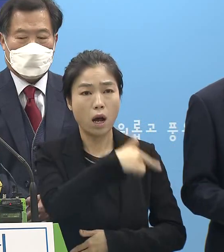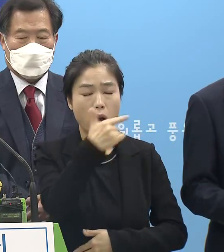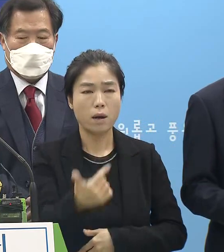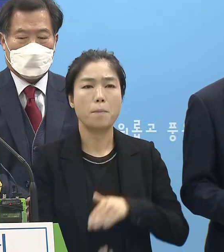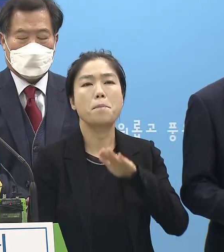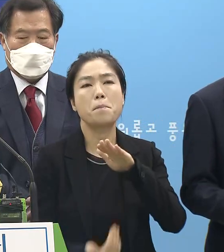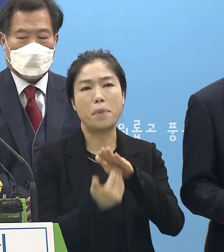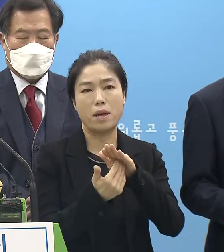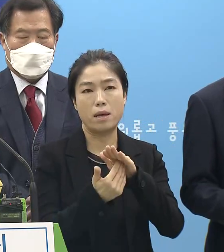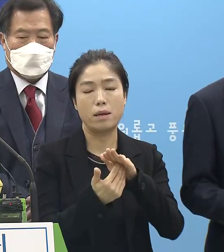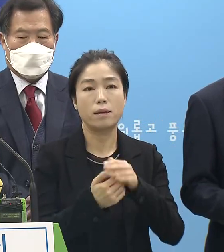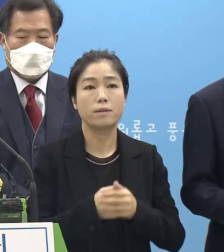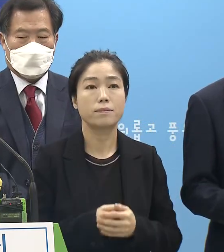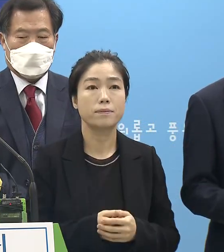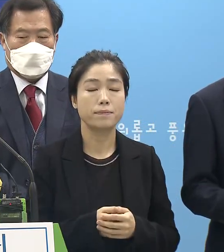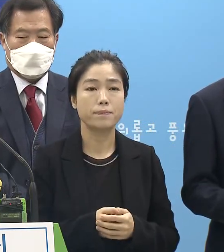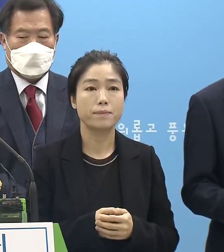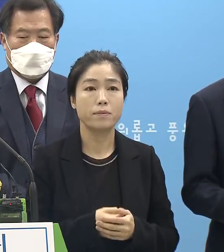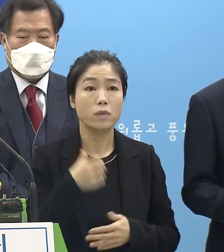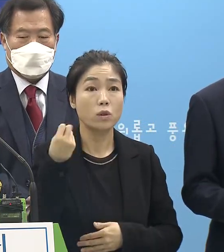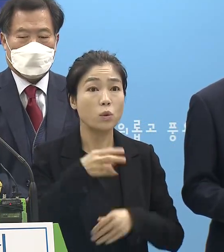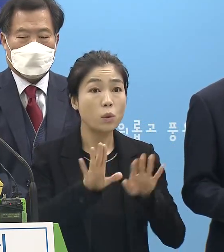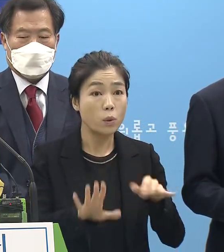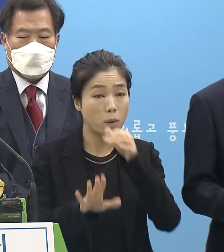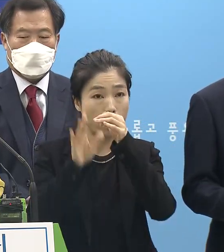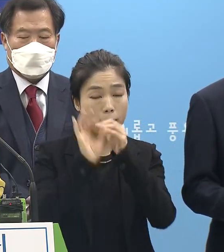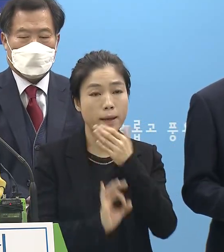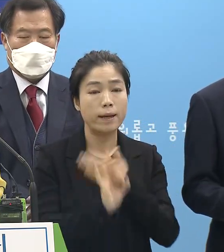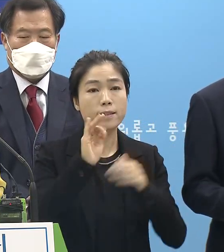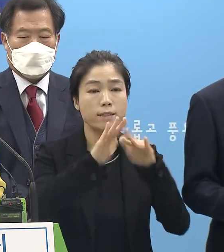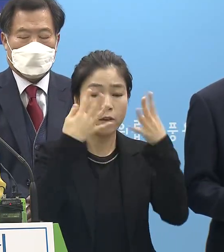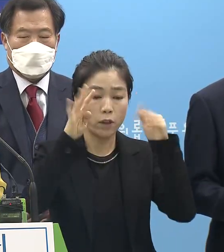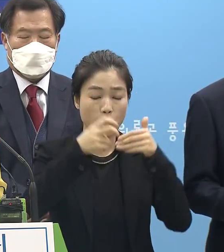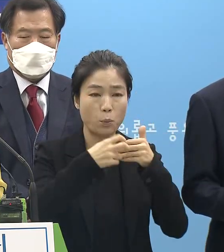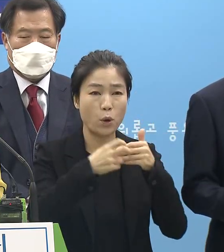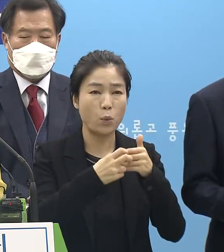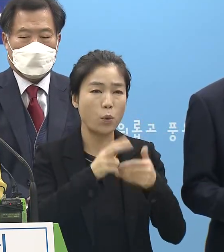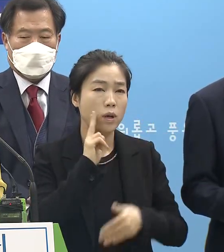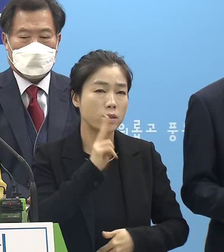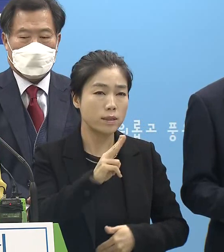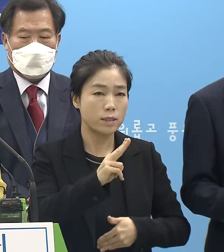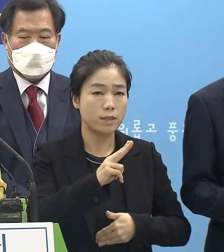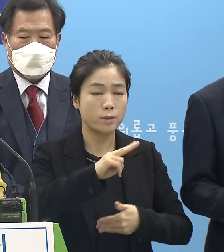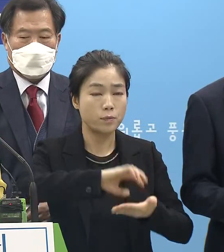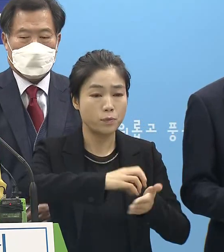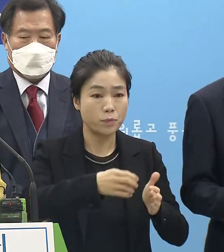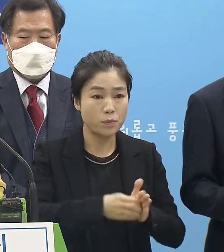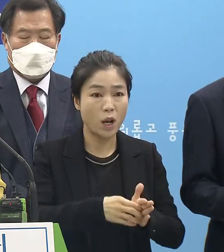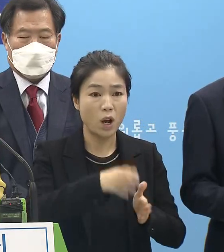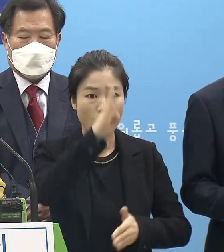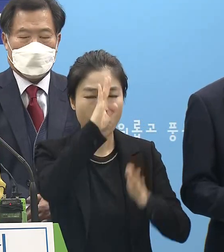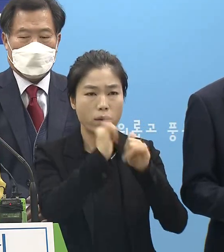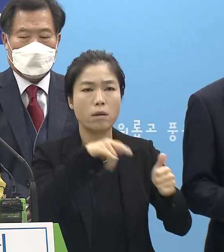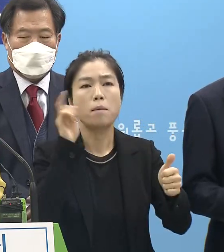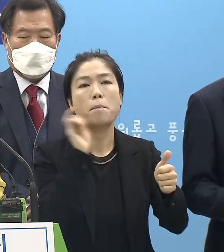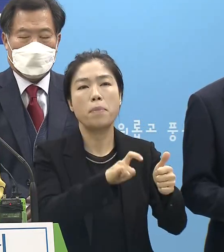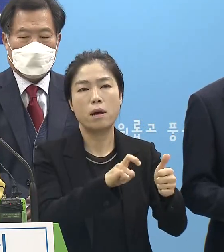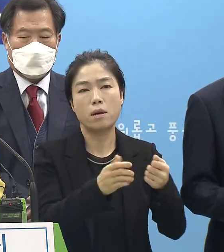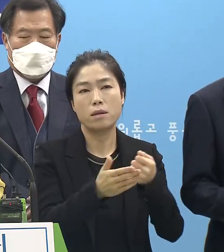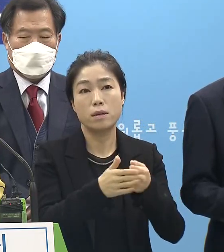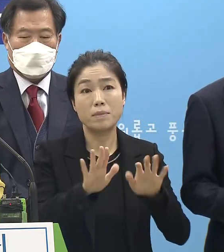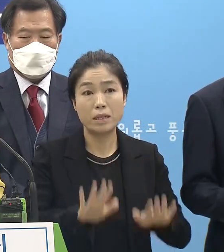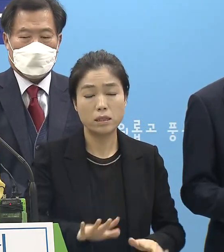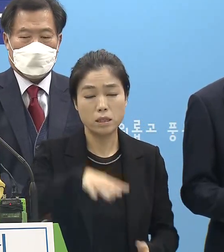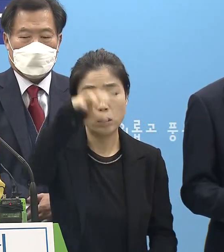최대 발생입니다. 또한 오늘 오전 전남대병원 중환자실 환자가 확진 판정을 받아